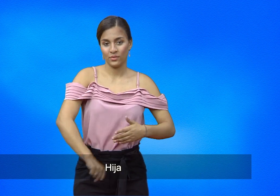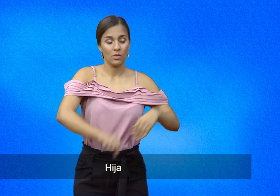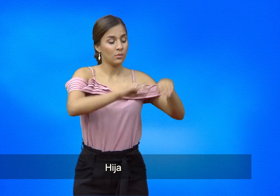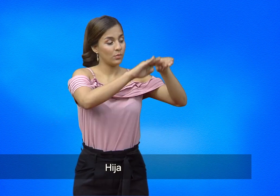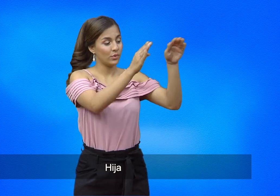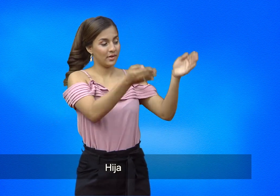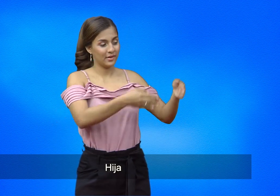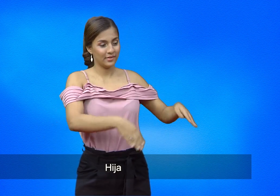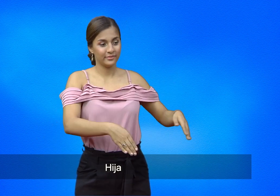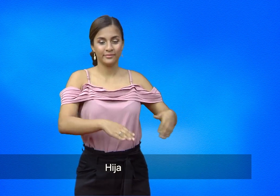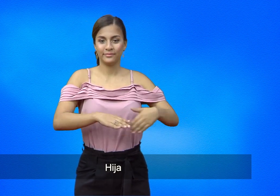hija